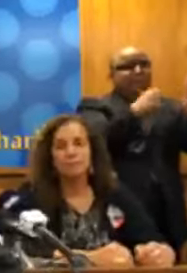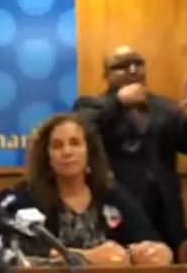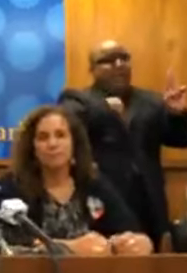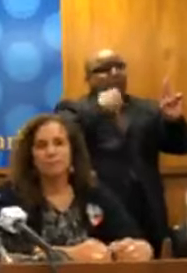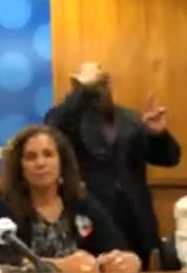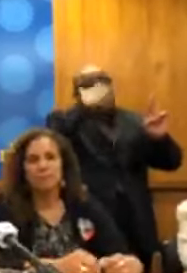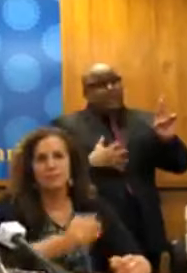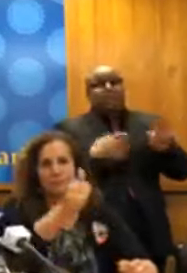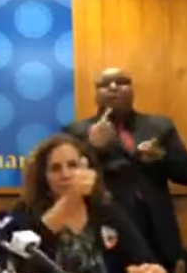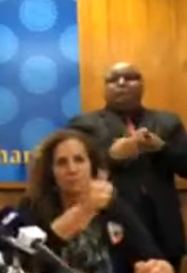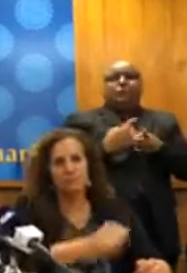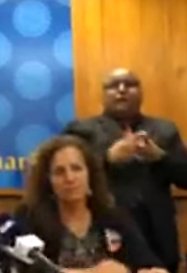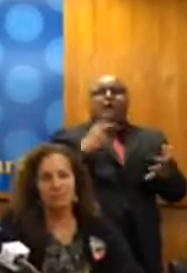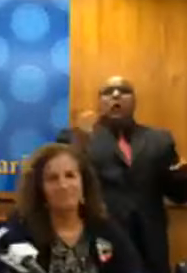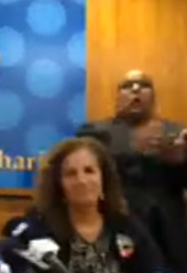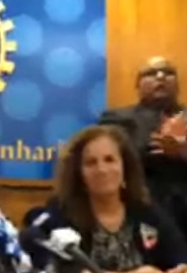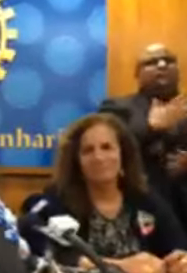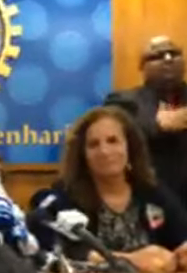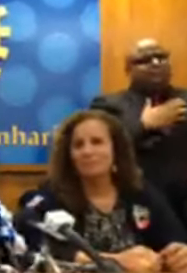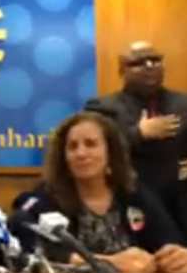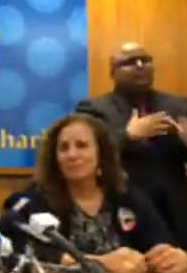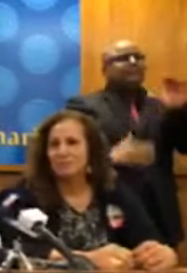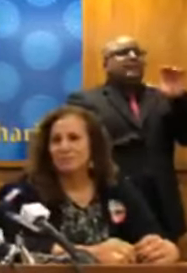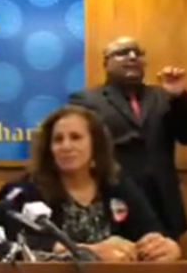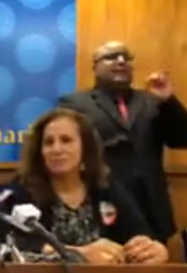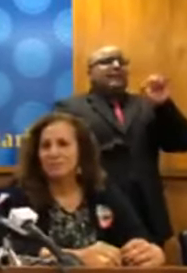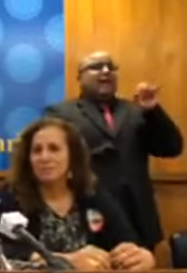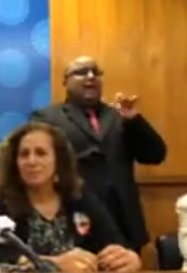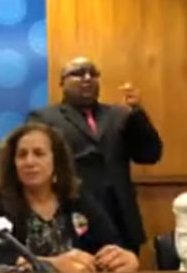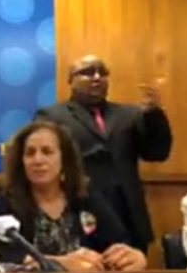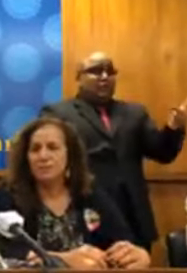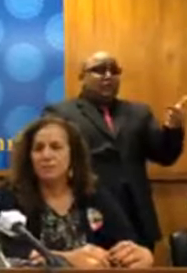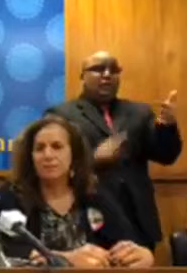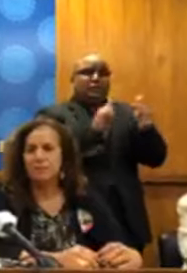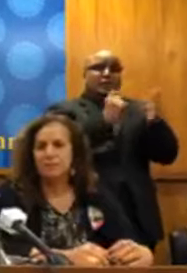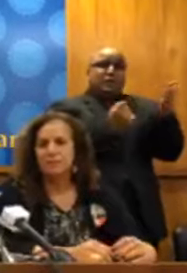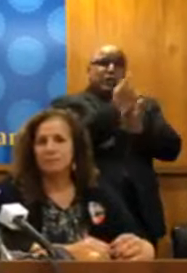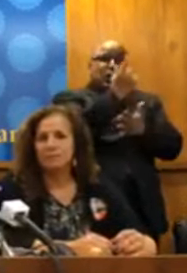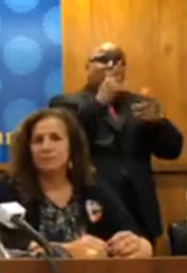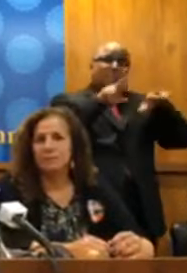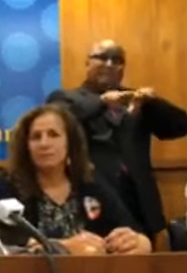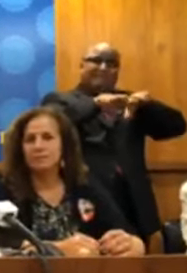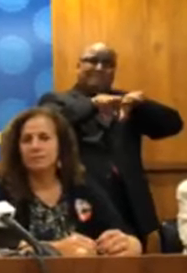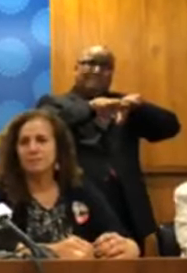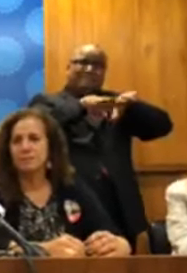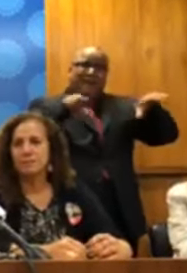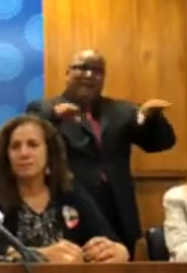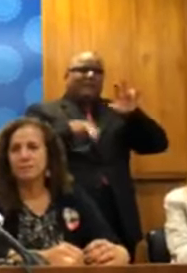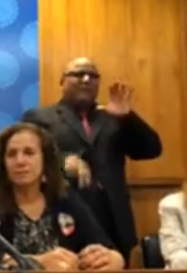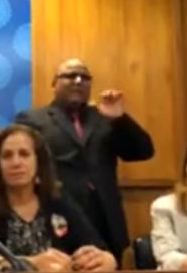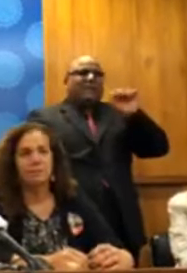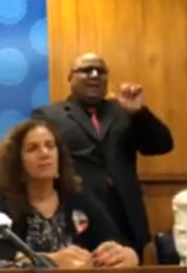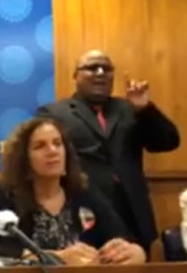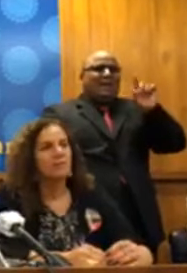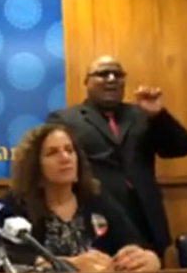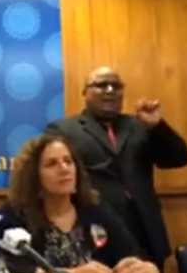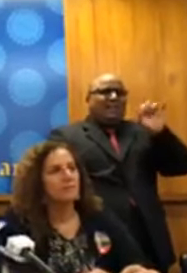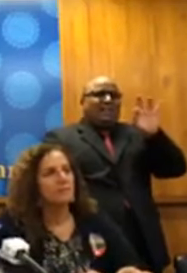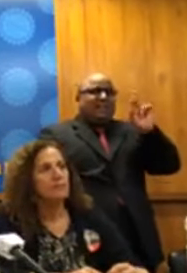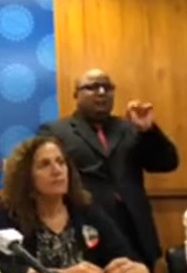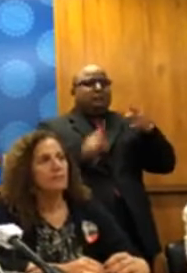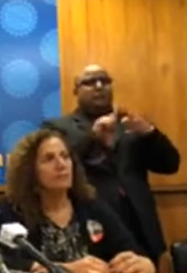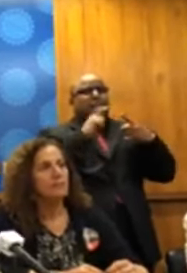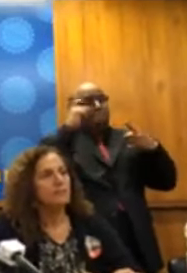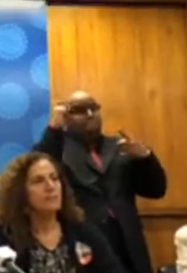mais grave, porque além de caixa 2 e compra de cadastro, duas práticas ilegais, você tem a calúnia